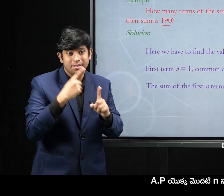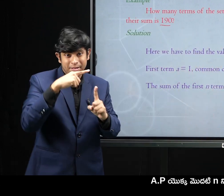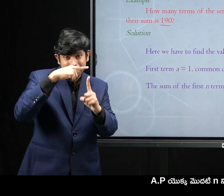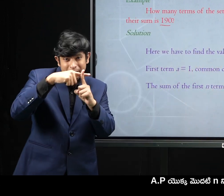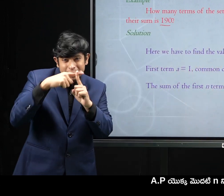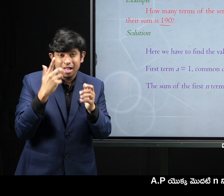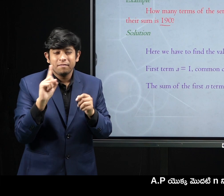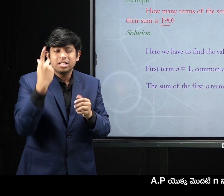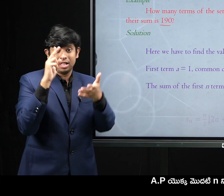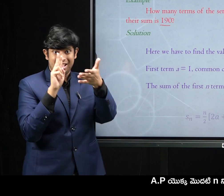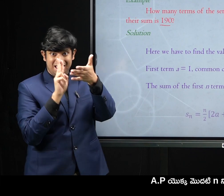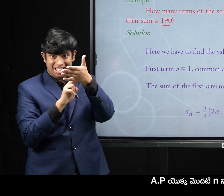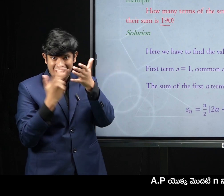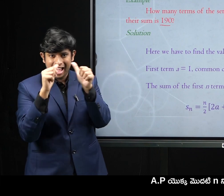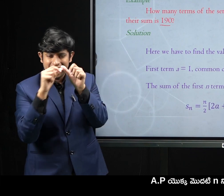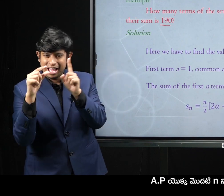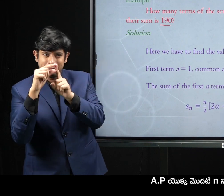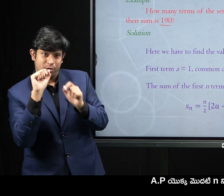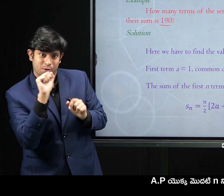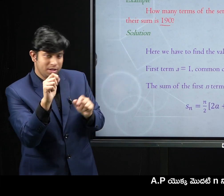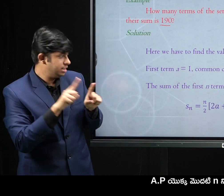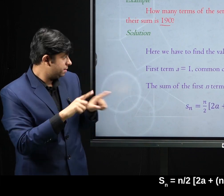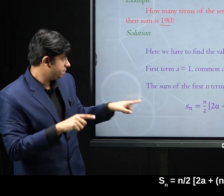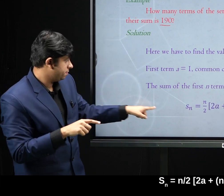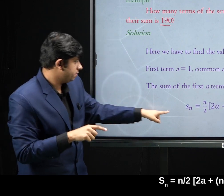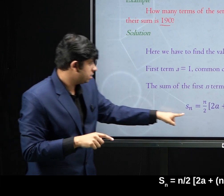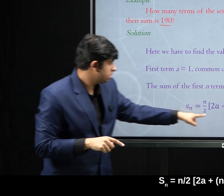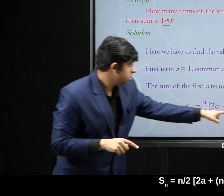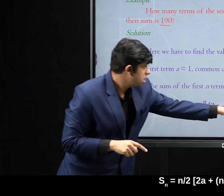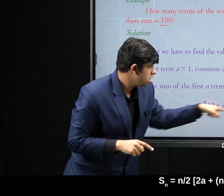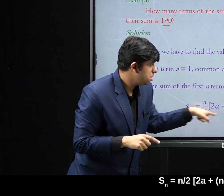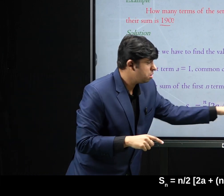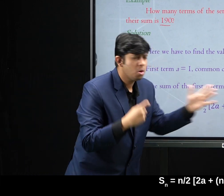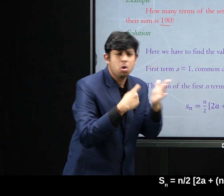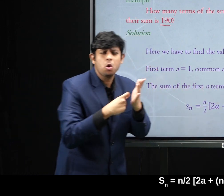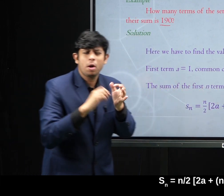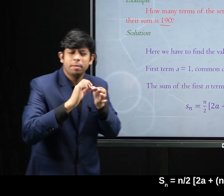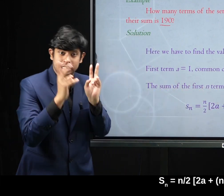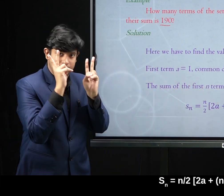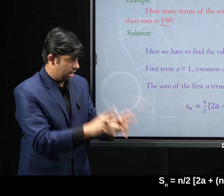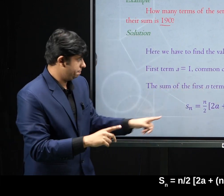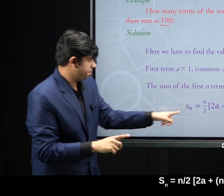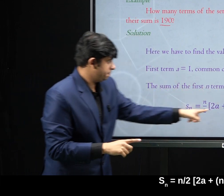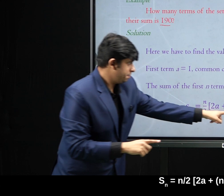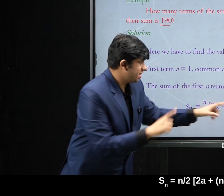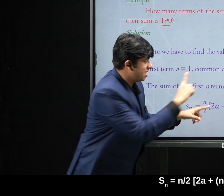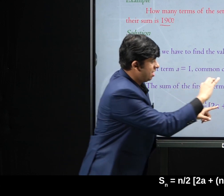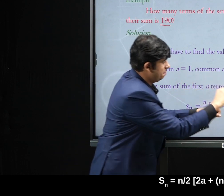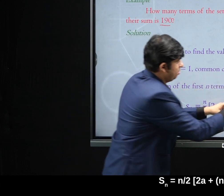ఏపీ యొక్క మొదటి n నిబంధనల మొత్తం Sn ఈజ్ ఈక్వల్ టు n/2 ఇంటూ